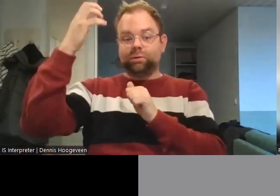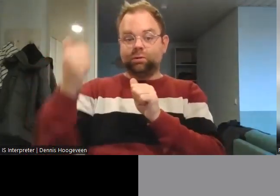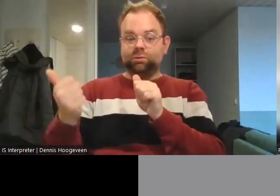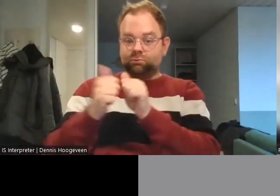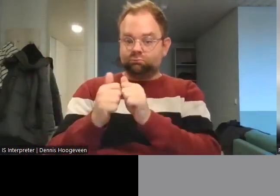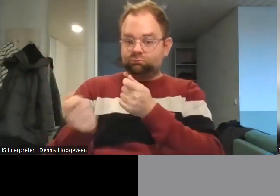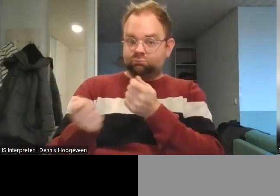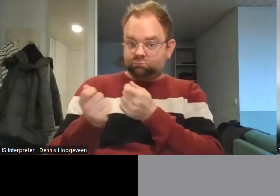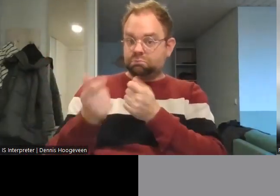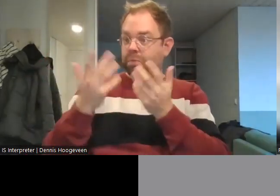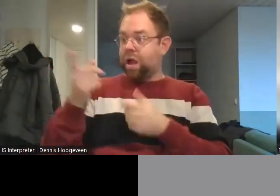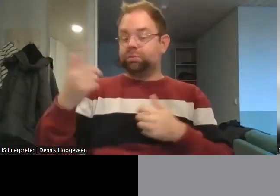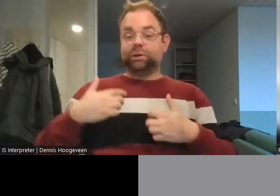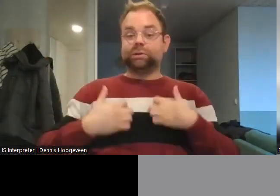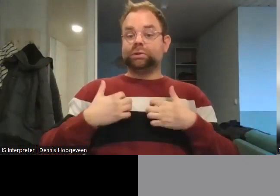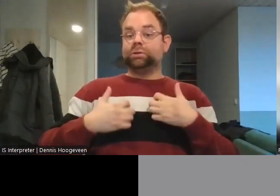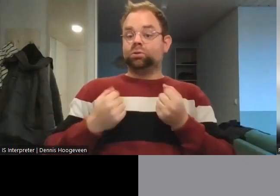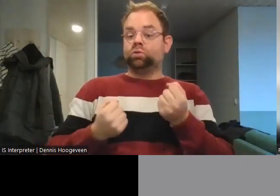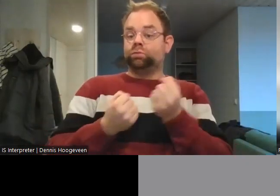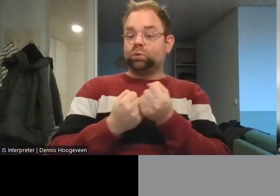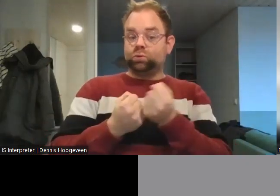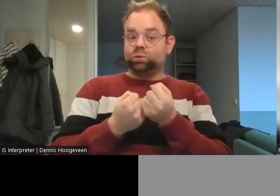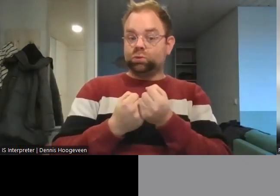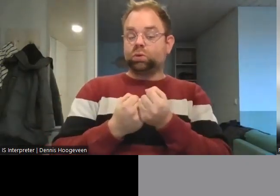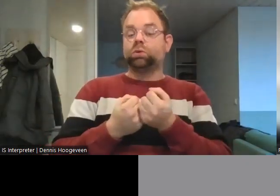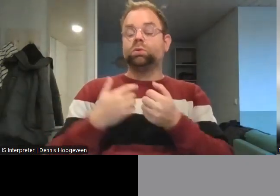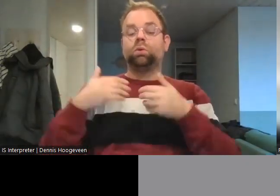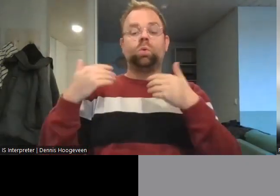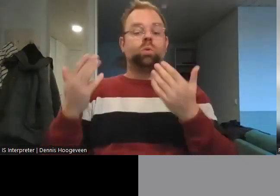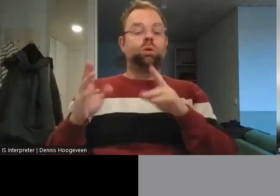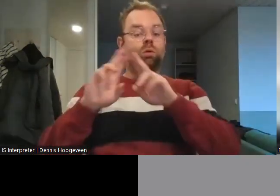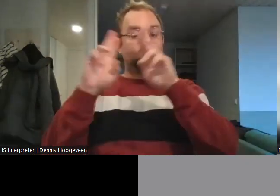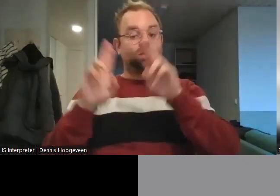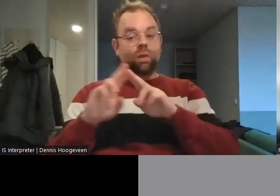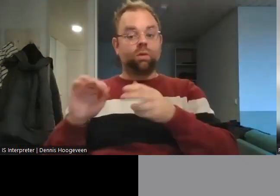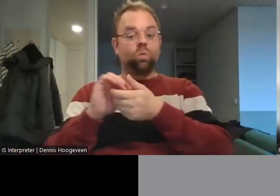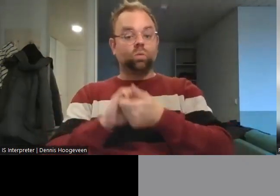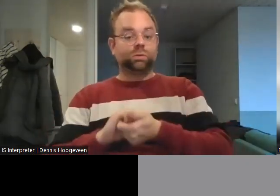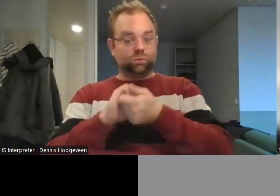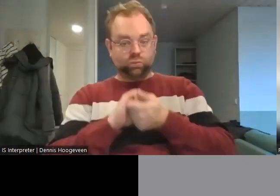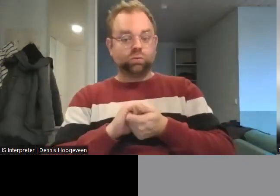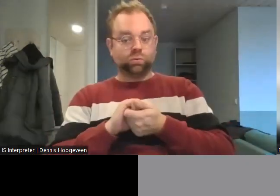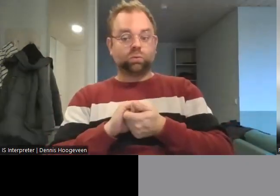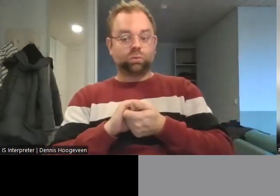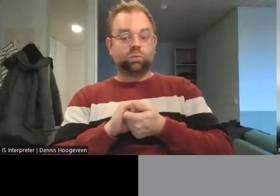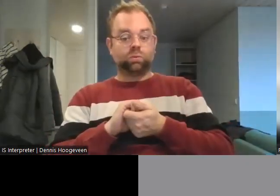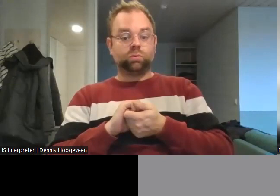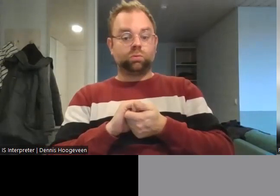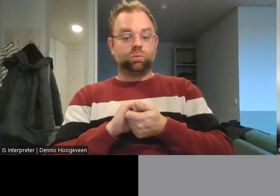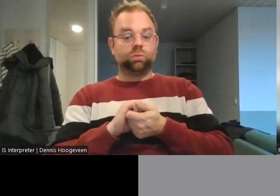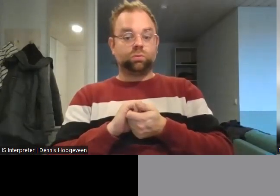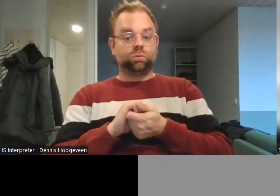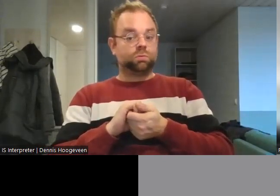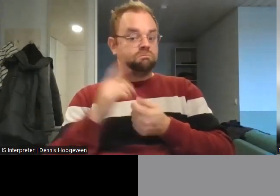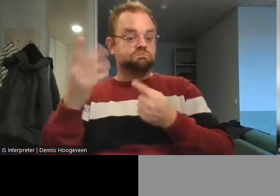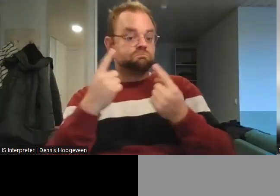ou avec une peut-être organisation internationale. Nous pouvons aussi discuter avec